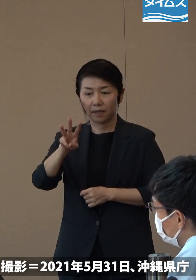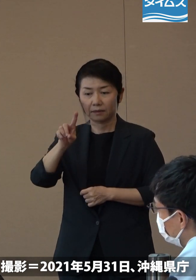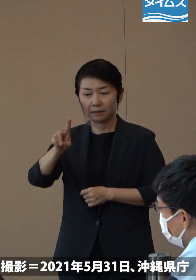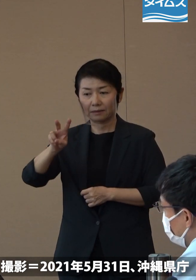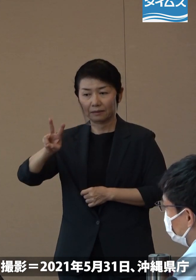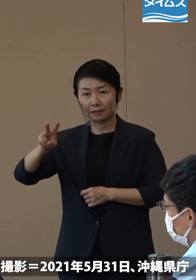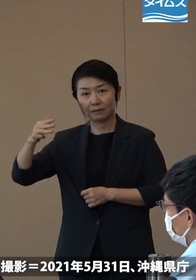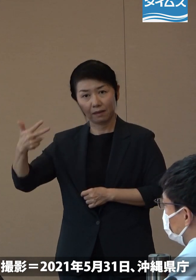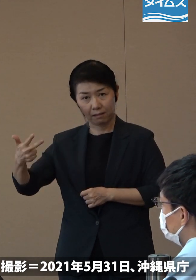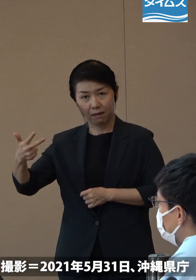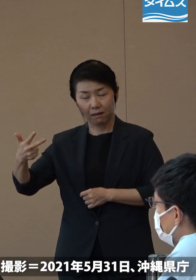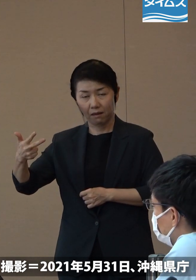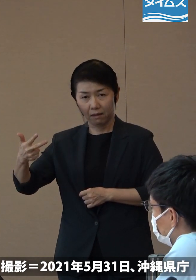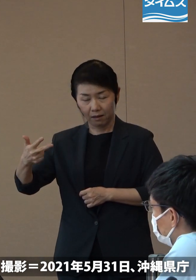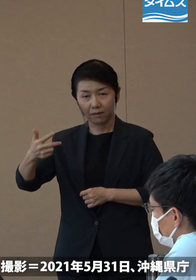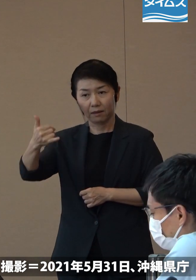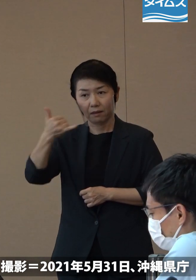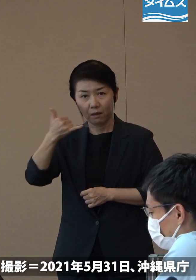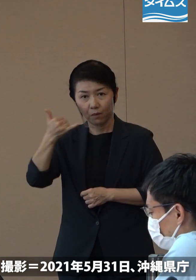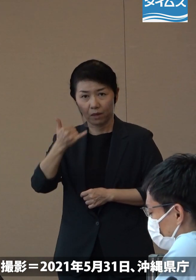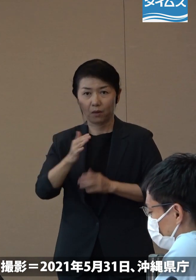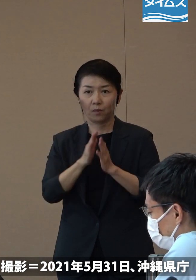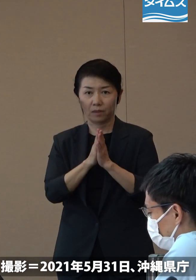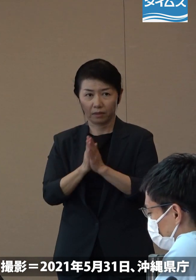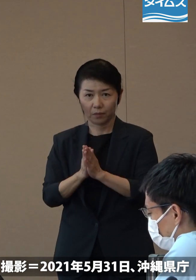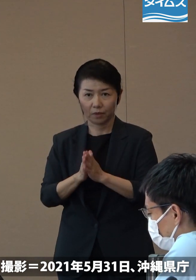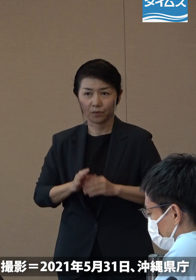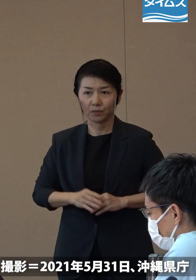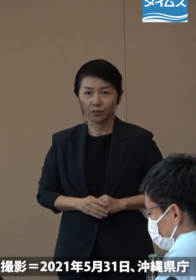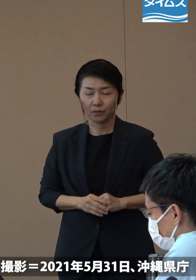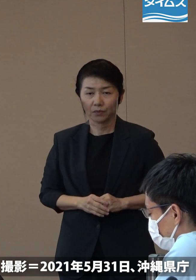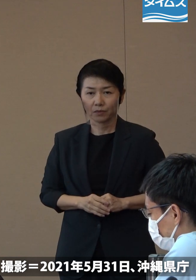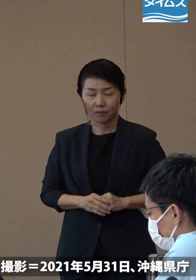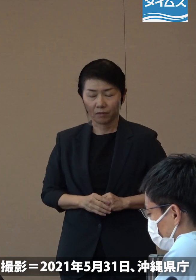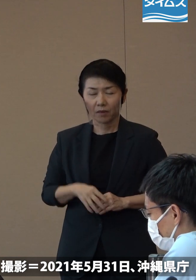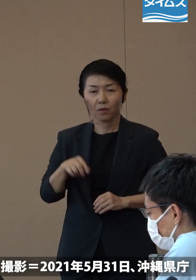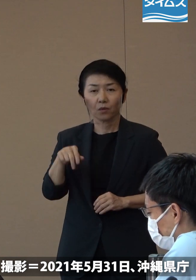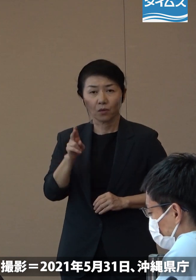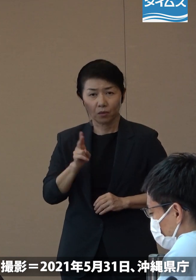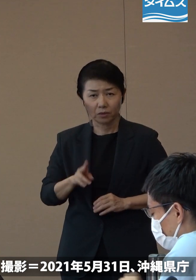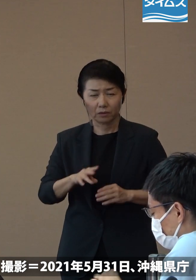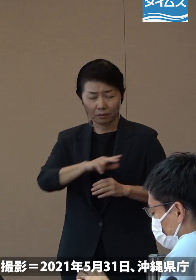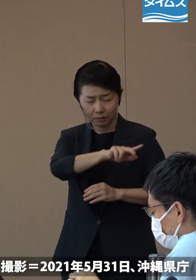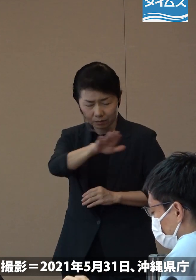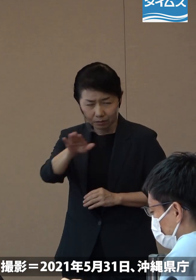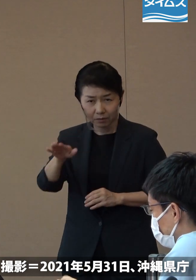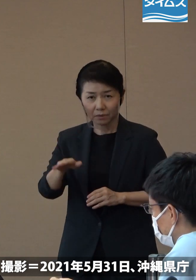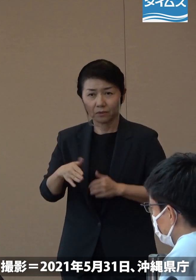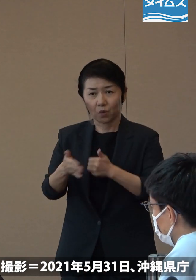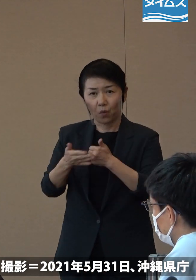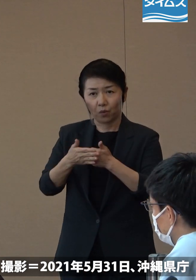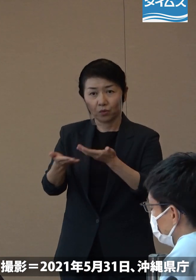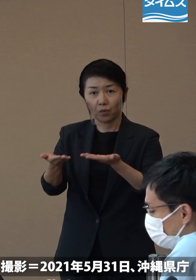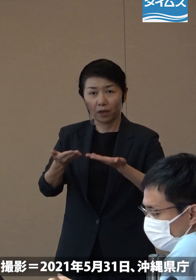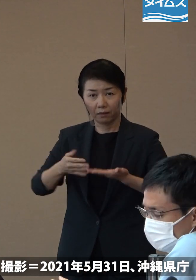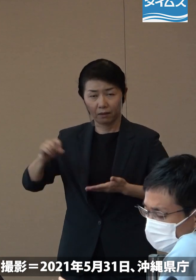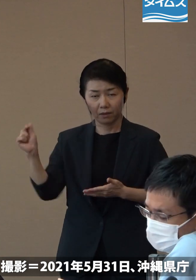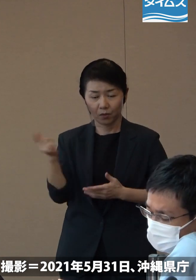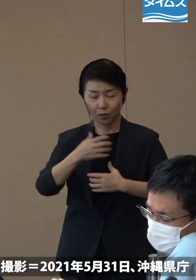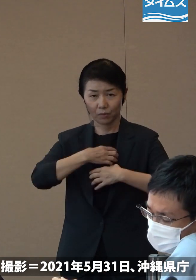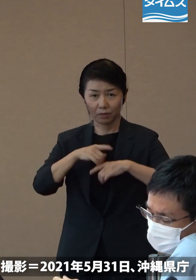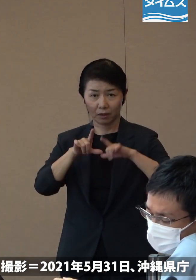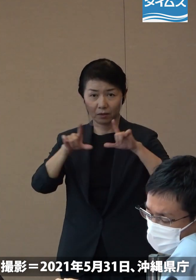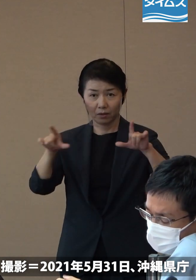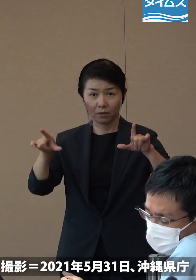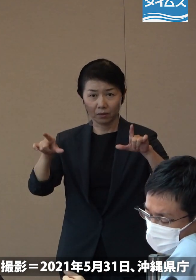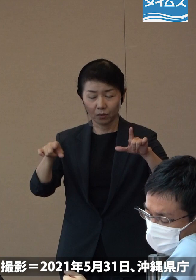098-888-3127 までご連絡をお願いします。このように多くの方にご協力をいただきながらの緊急事態措置の